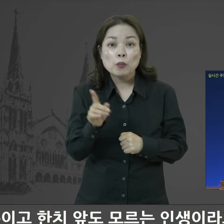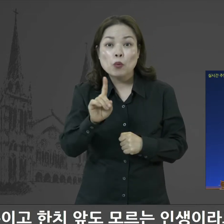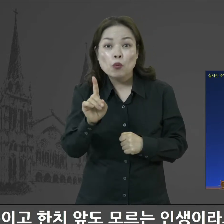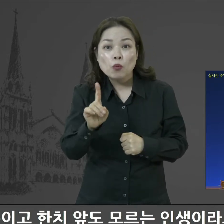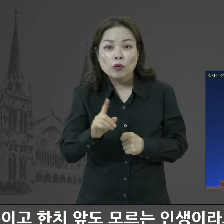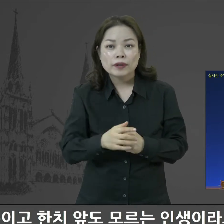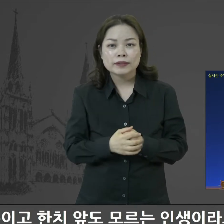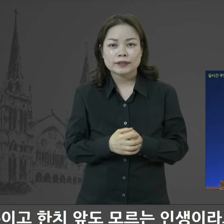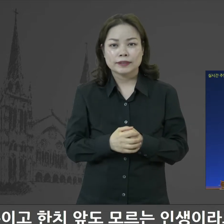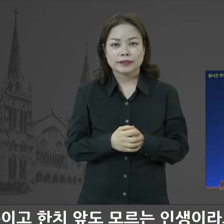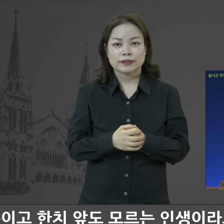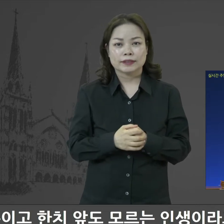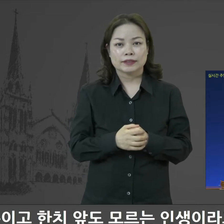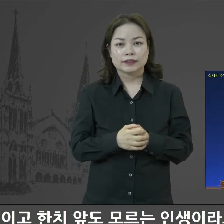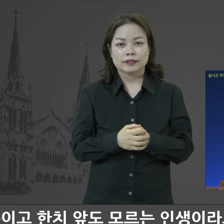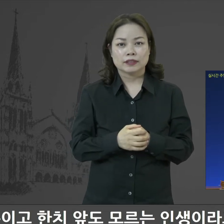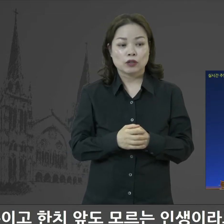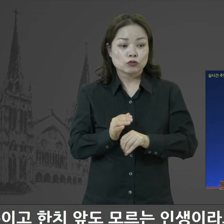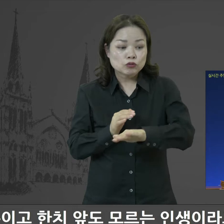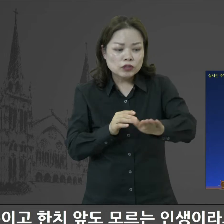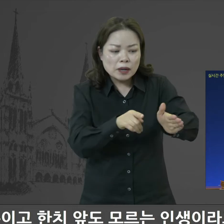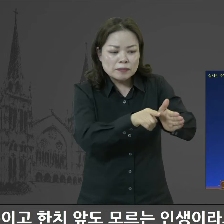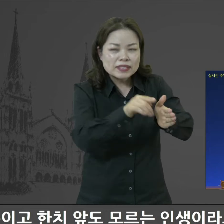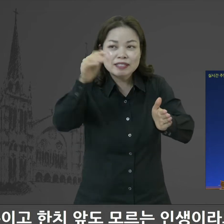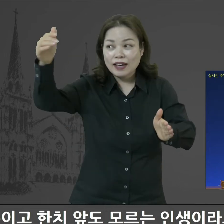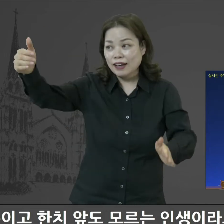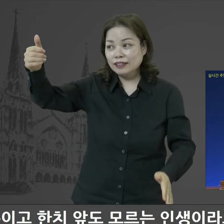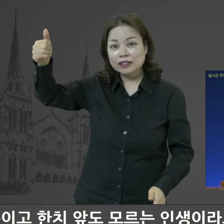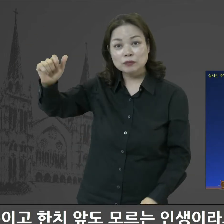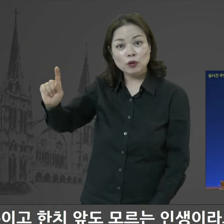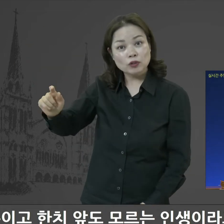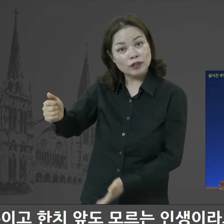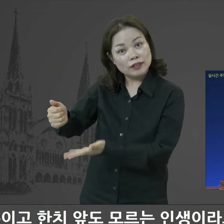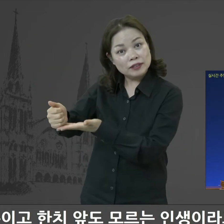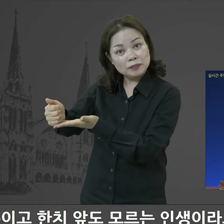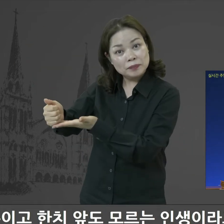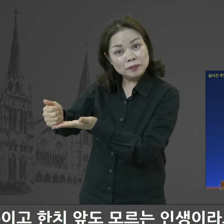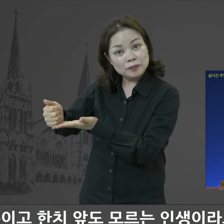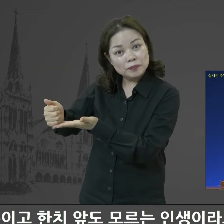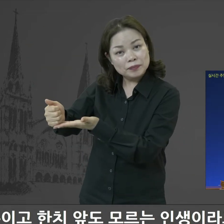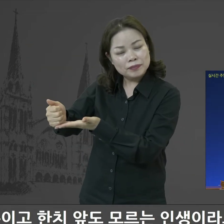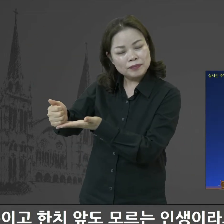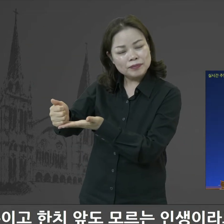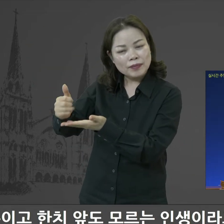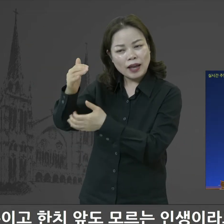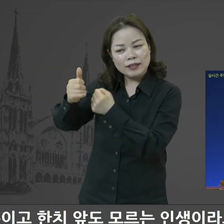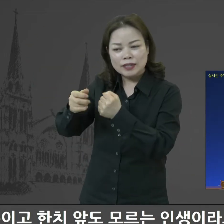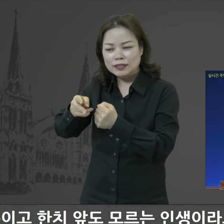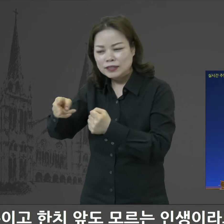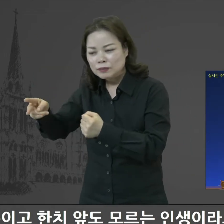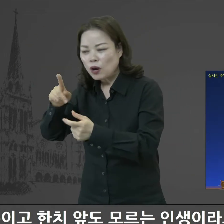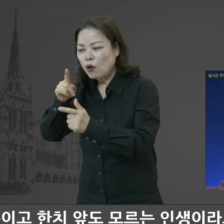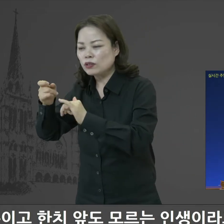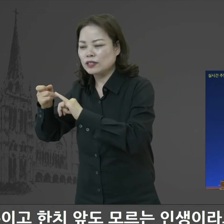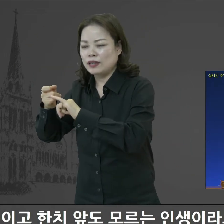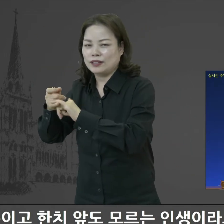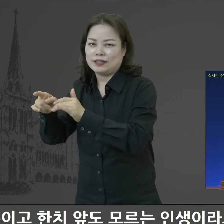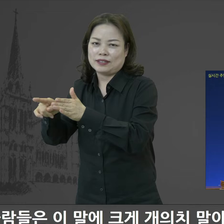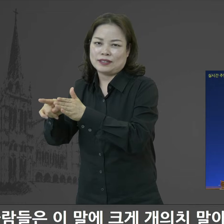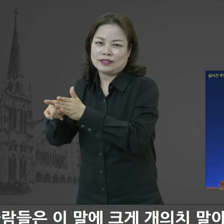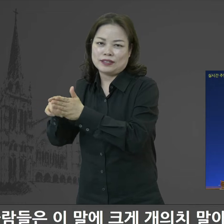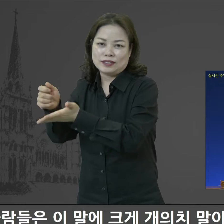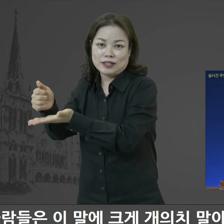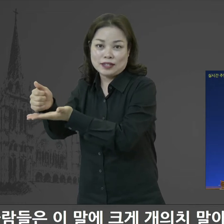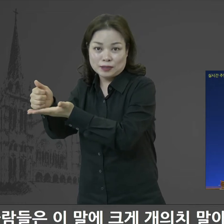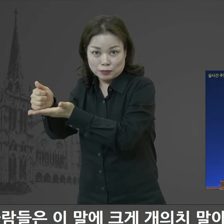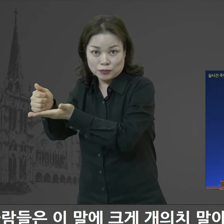무엇일까요? 바로 우리가 믿는 하나님이 어떤 하나님이십니까? 언약의 신실하신 하나님이시죠. 그